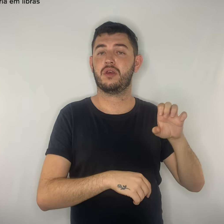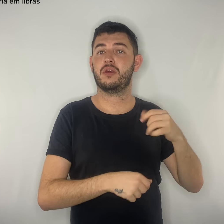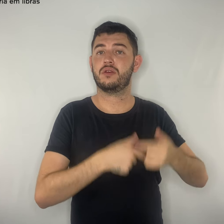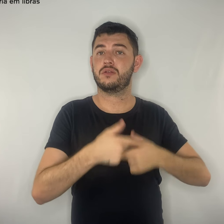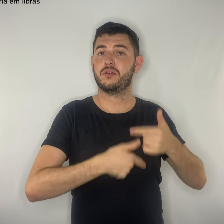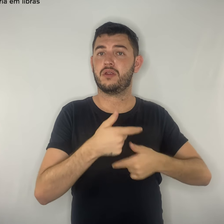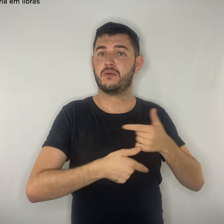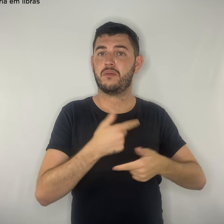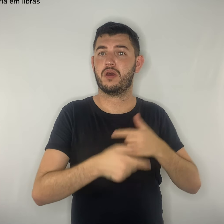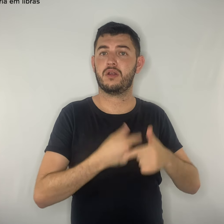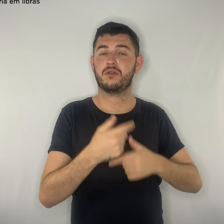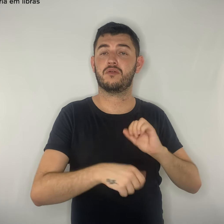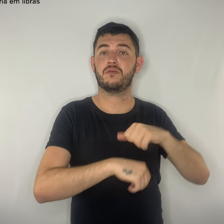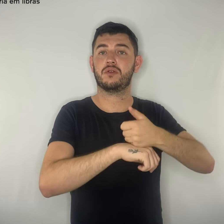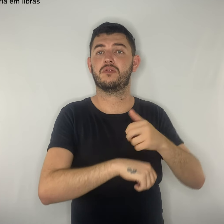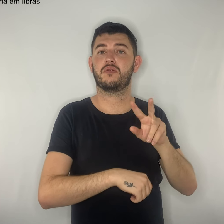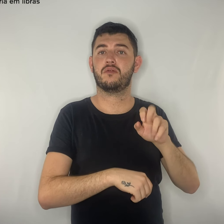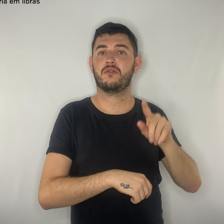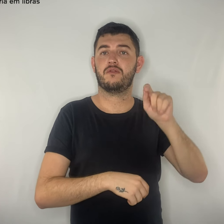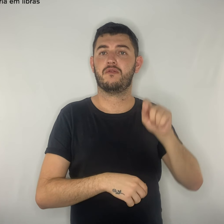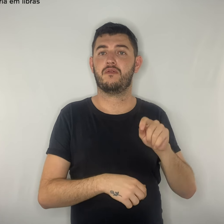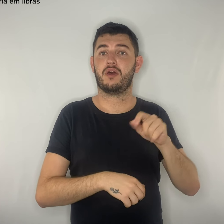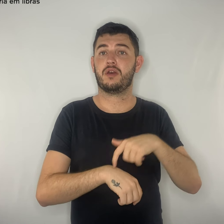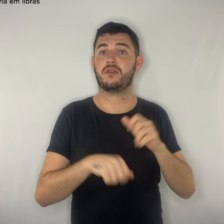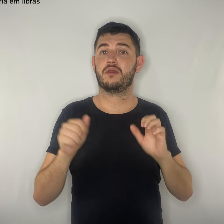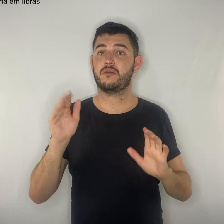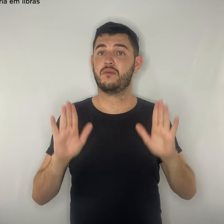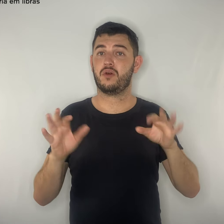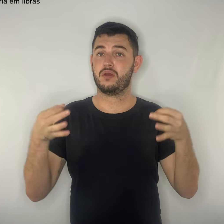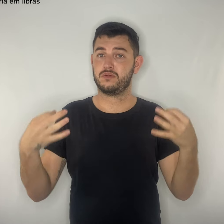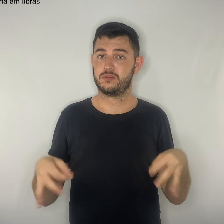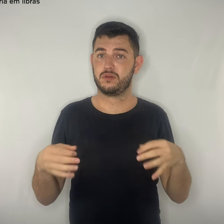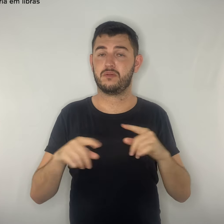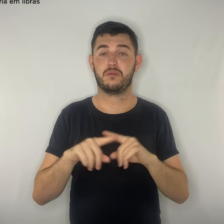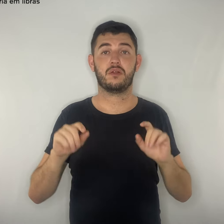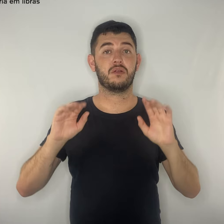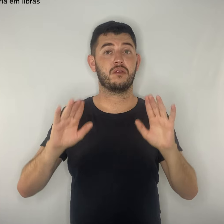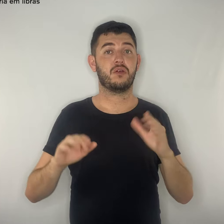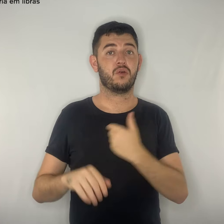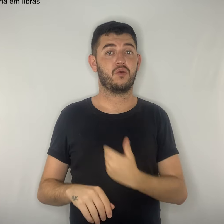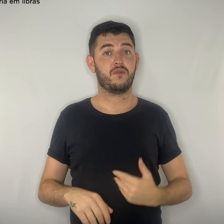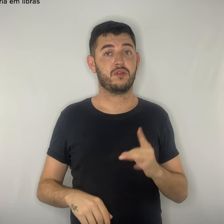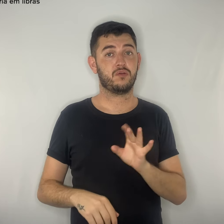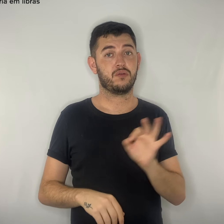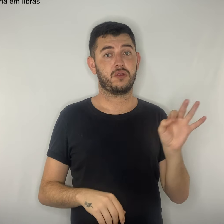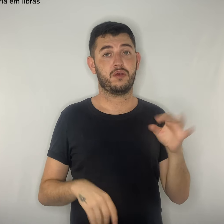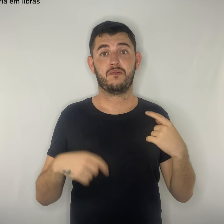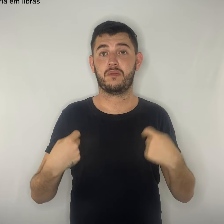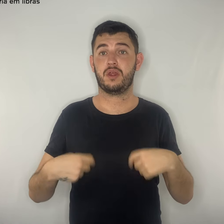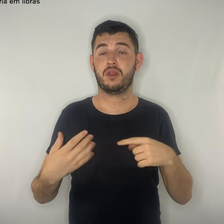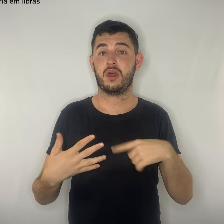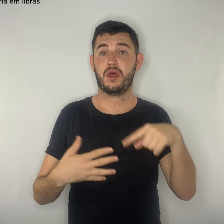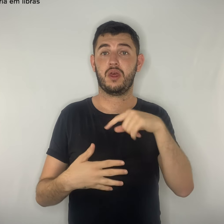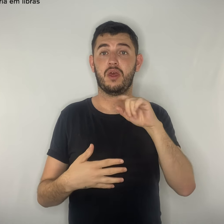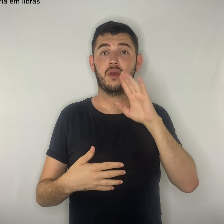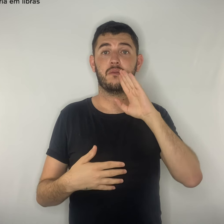vagas especificamente temporárias e que o GDF deve priorizar as nomeações